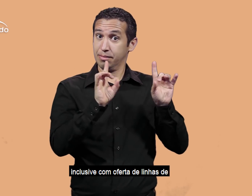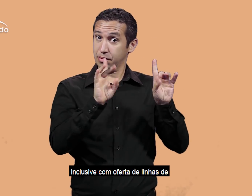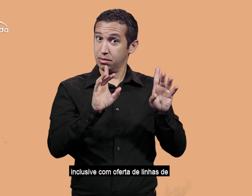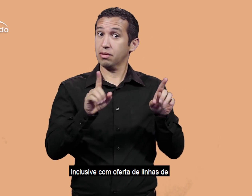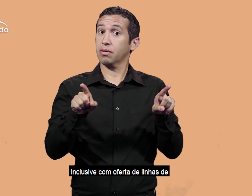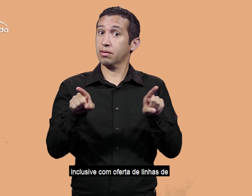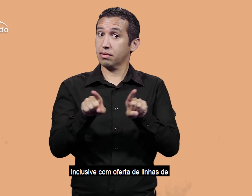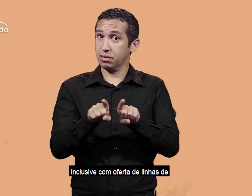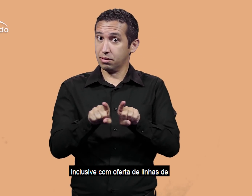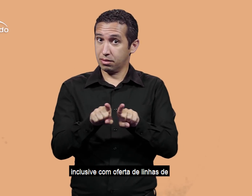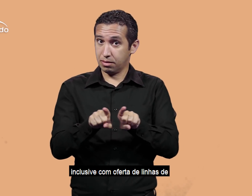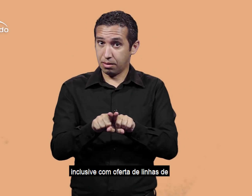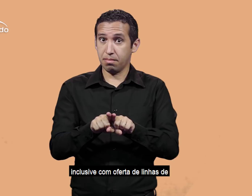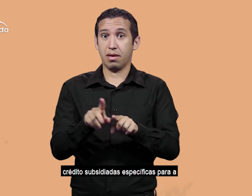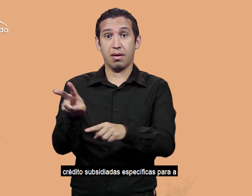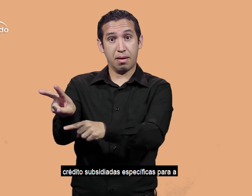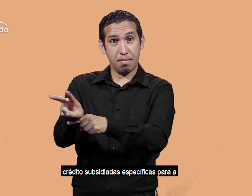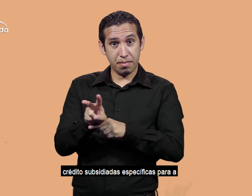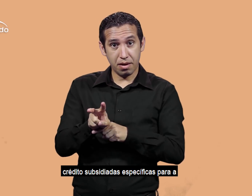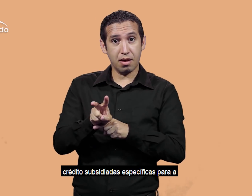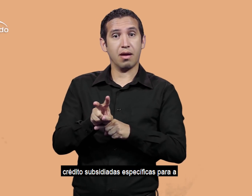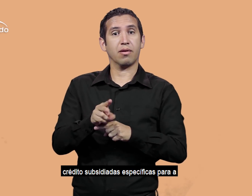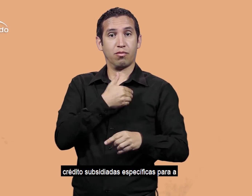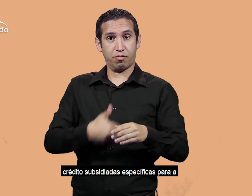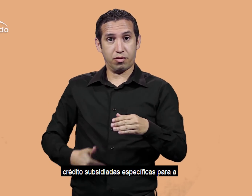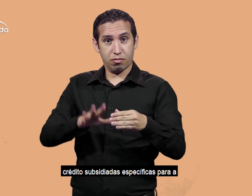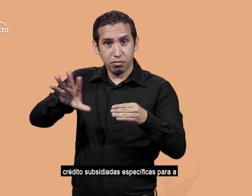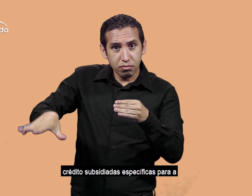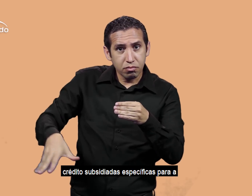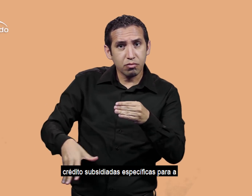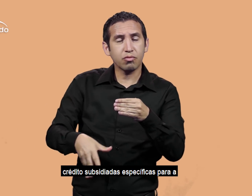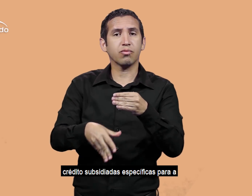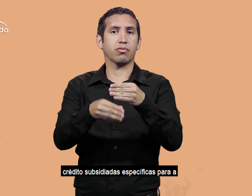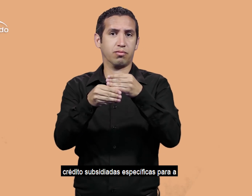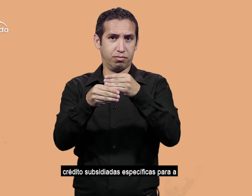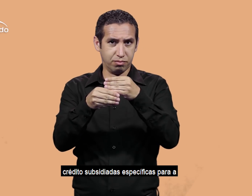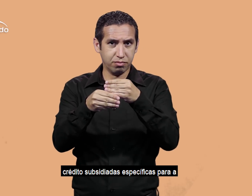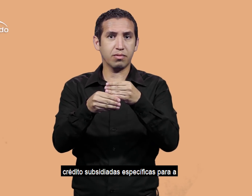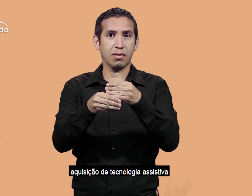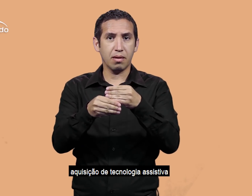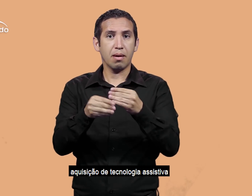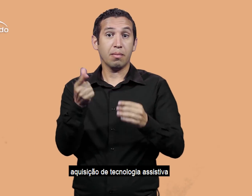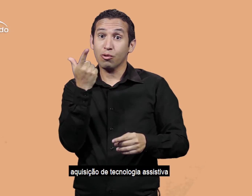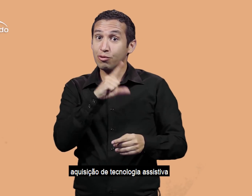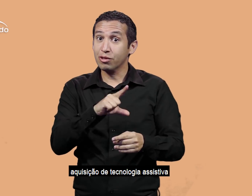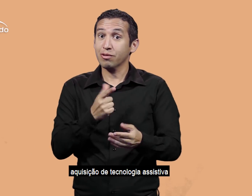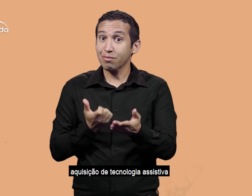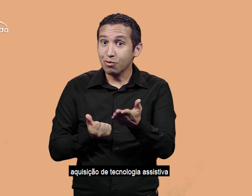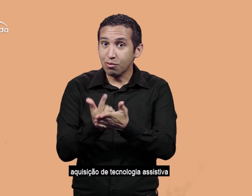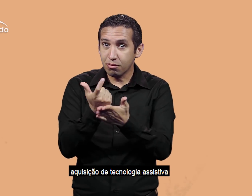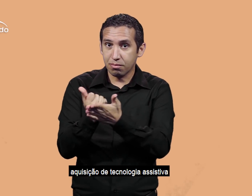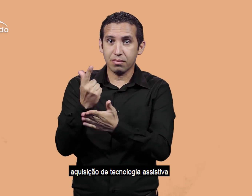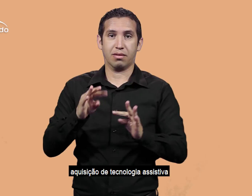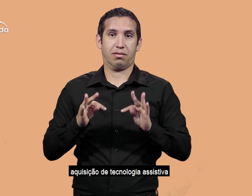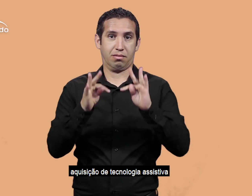oferta de linhas de crédito subsidiadas específicas para a aquisição de tecnologia assistiva